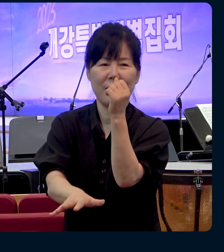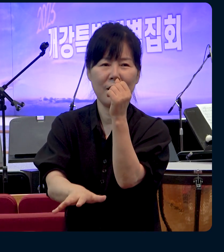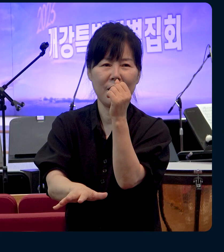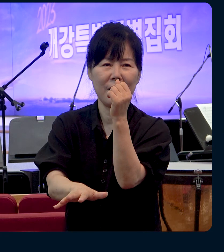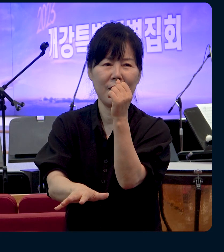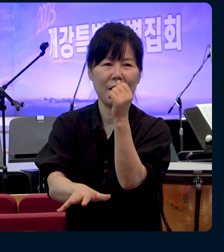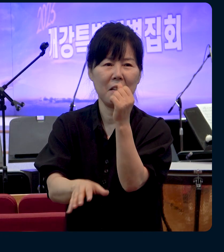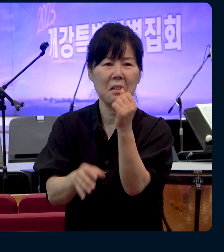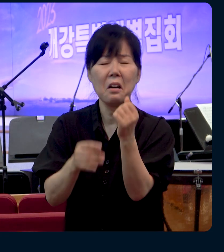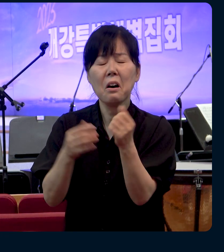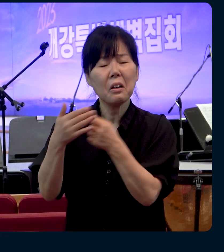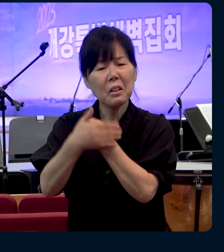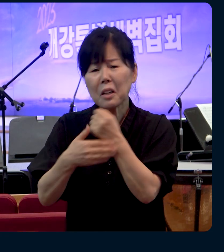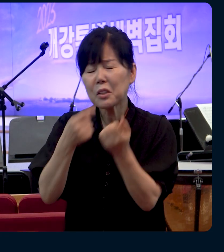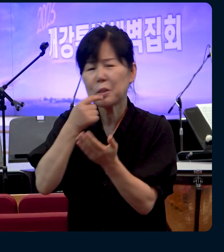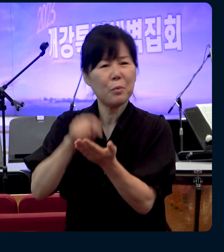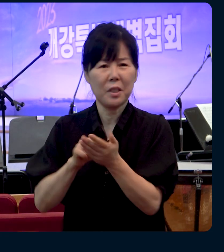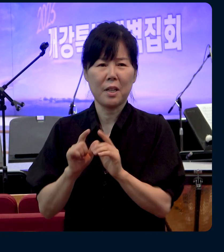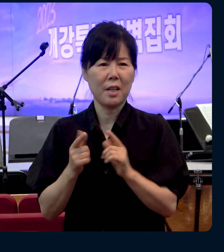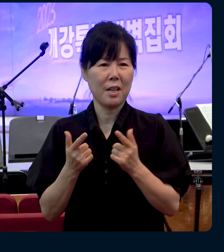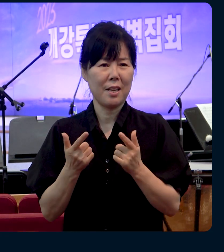쉽게 받은 은혜가 아닙니다.